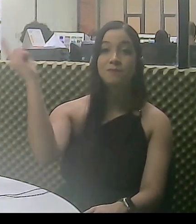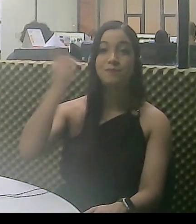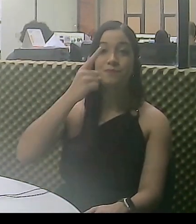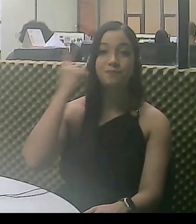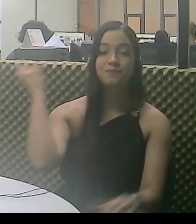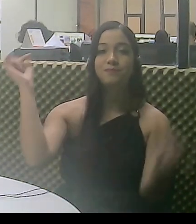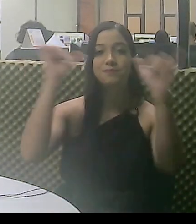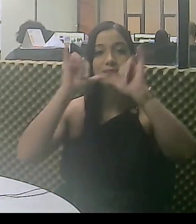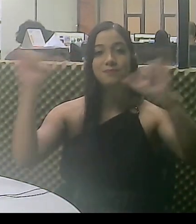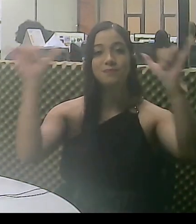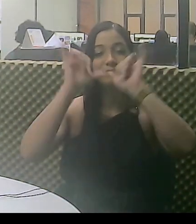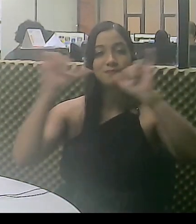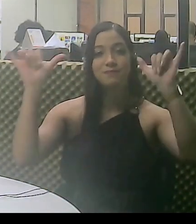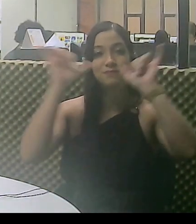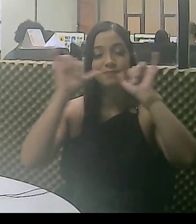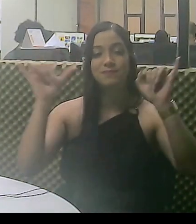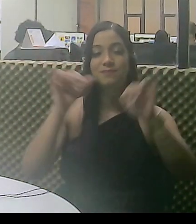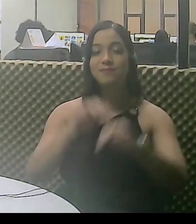Giro de